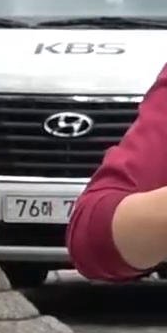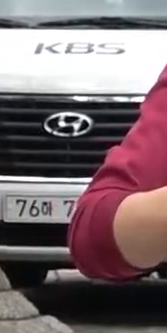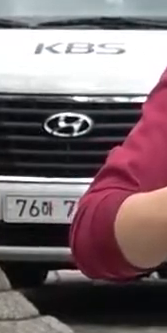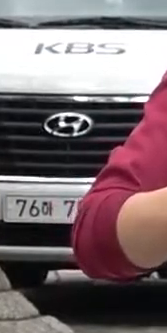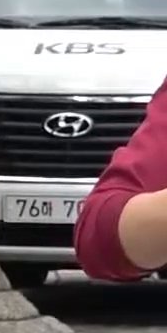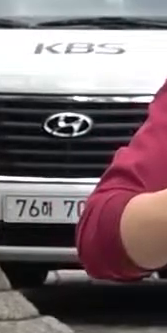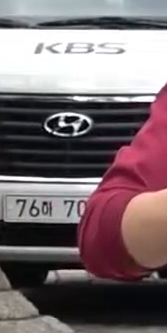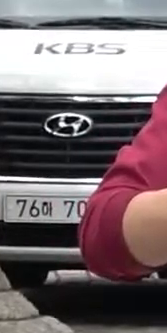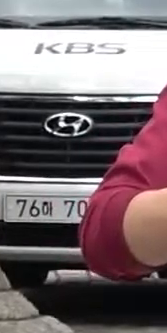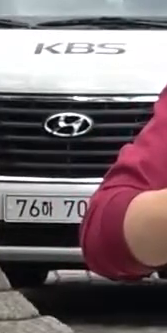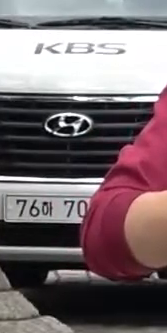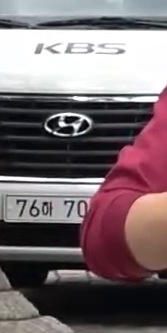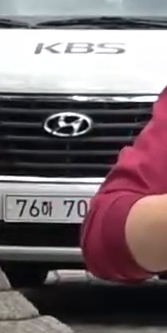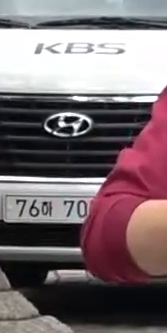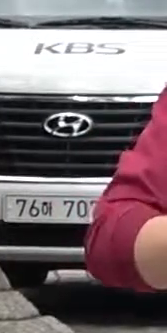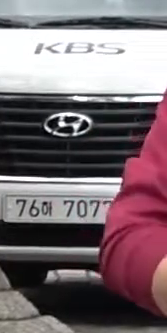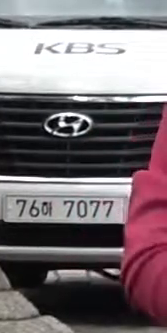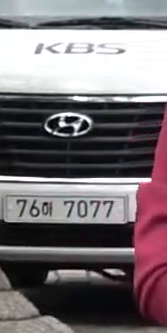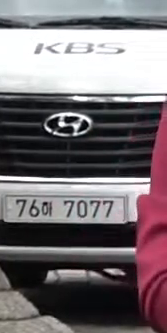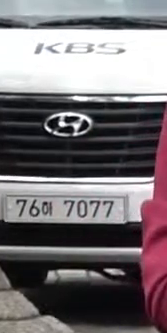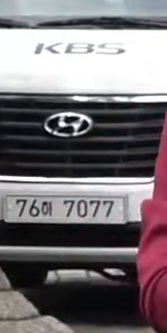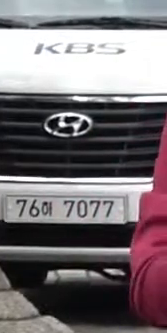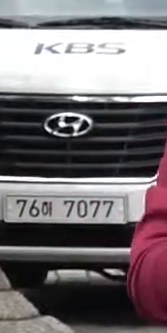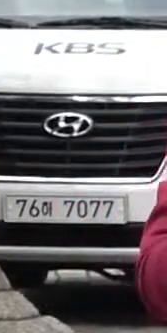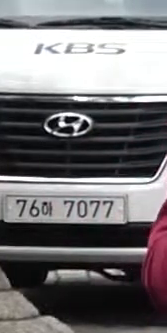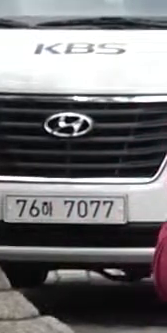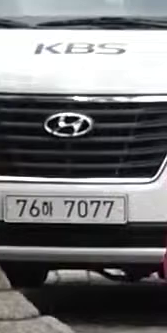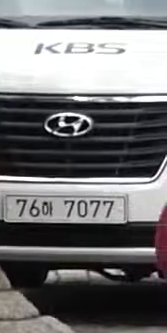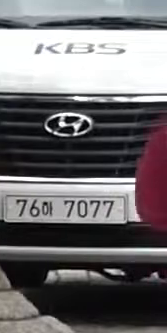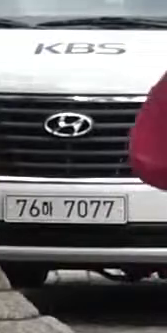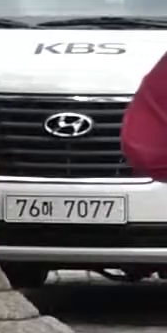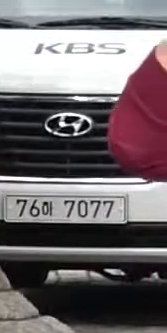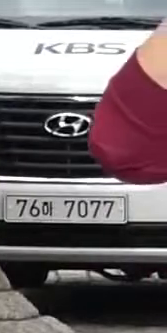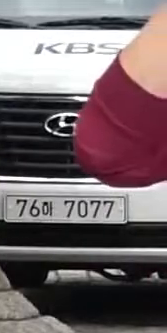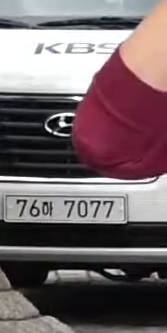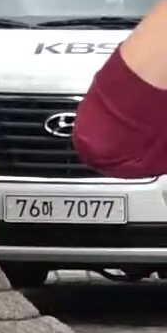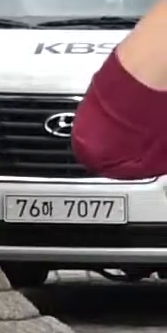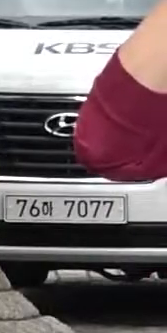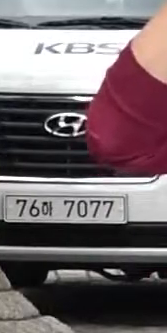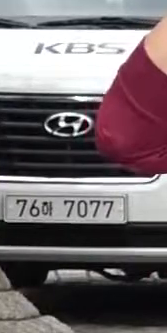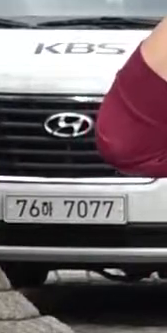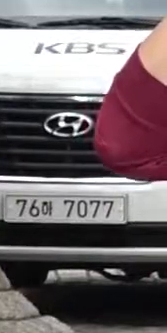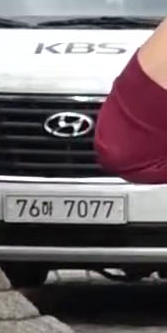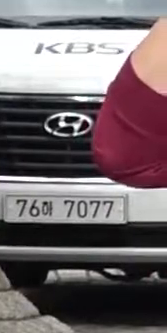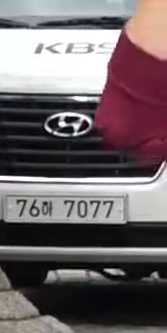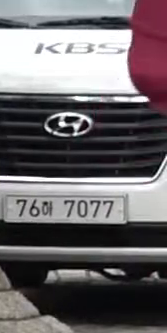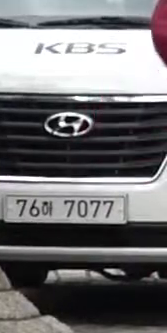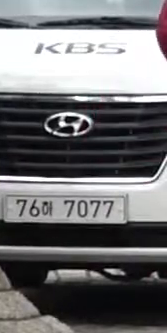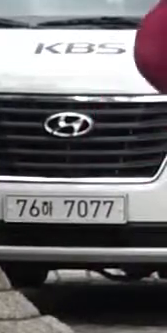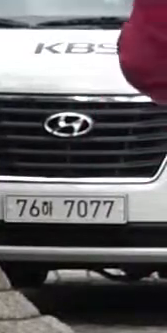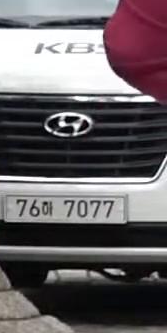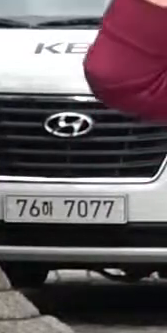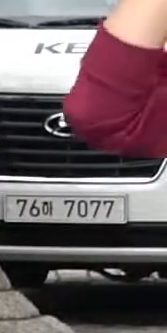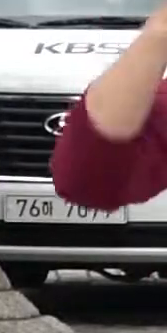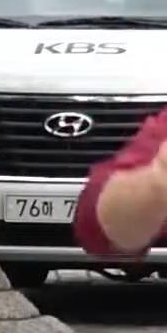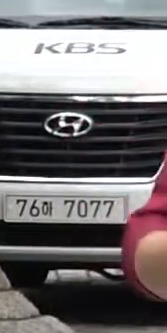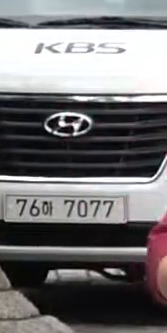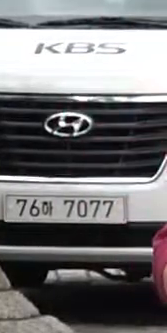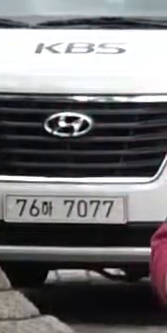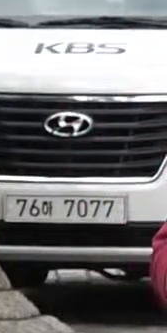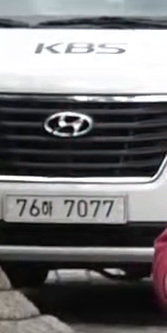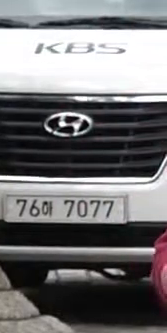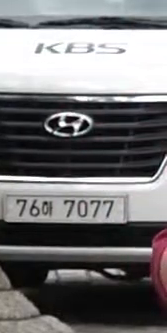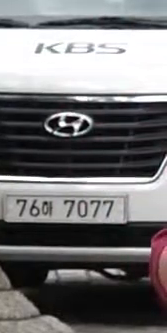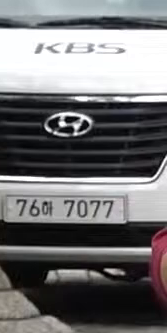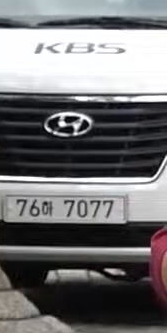코로나 거리두기 이런 것들을 내세워서 면담을 또 거절했습니다. 말로만 시청자가 주인이라고 내세우고